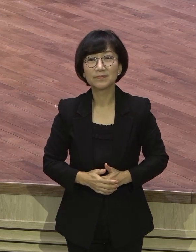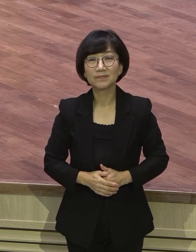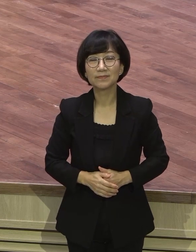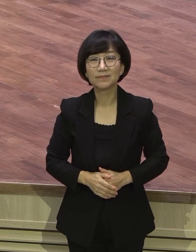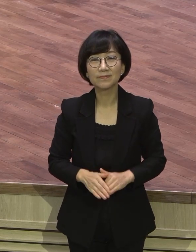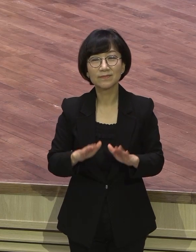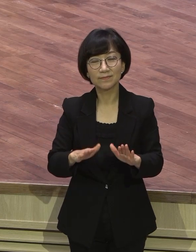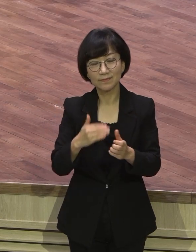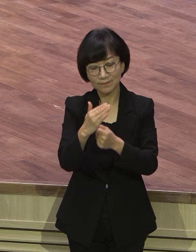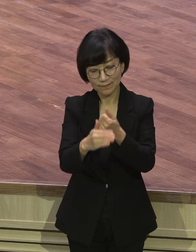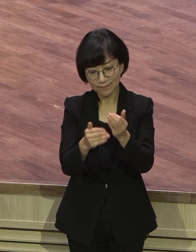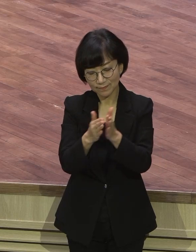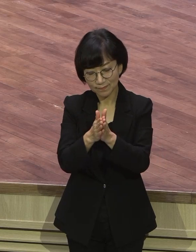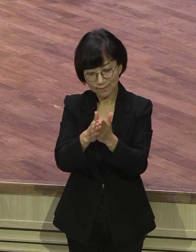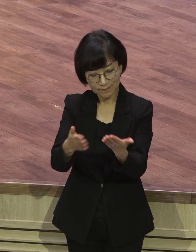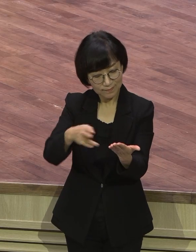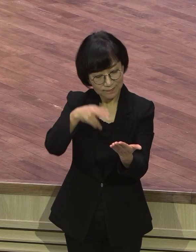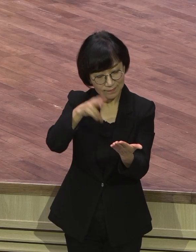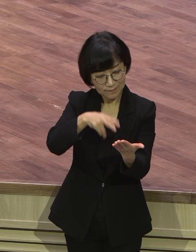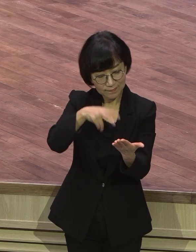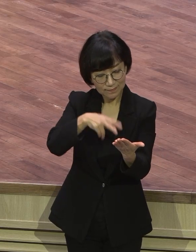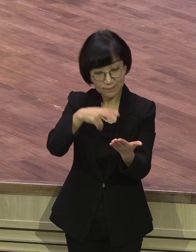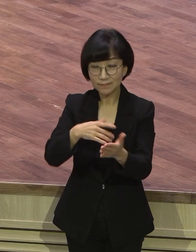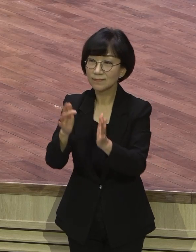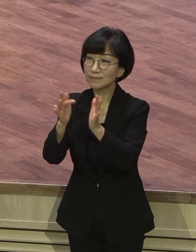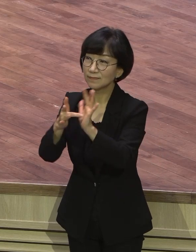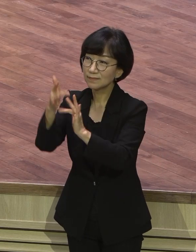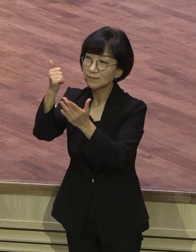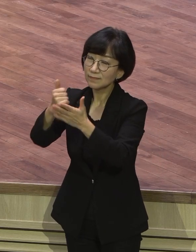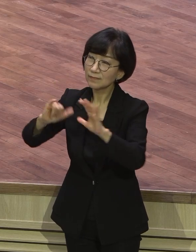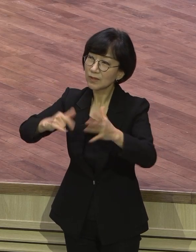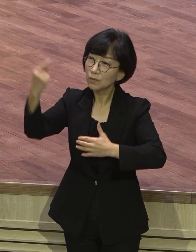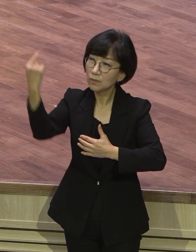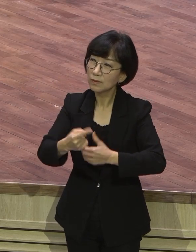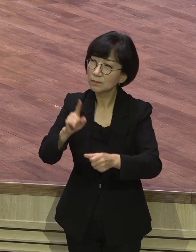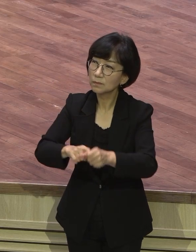성경을 보면 예수님께서 이 땅에 왜 오셨는지